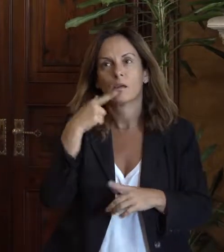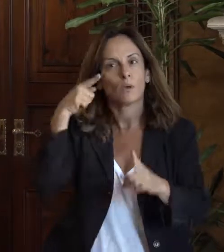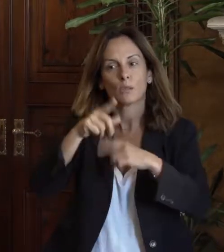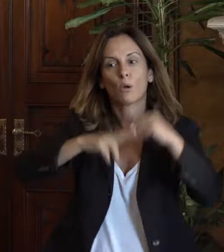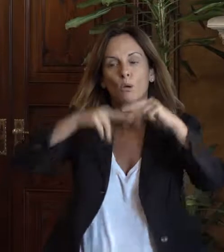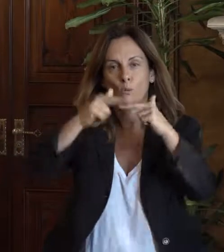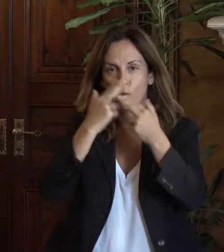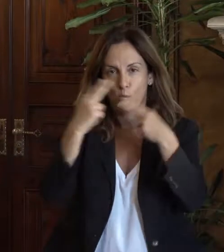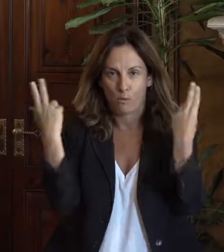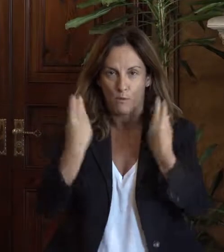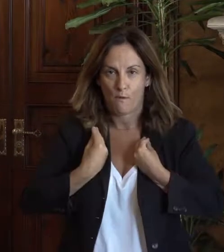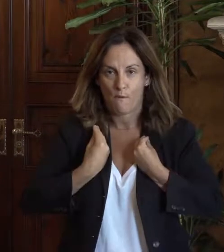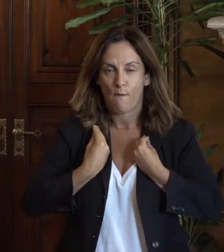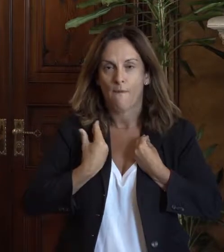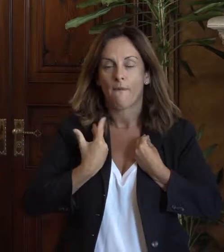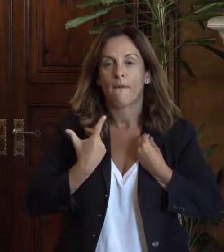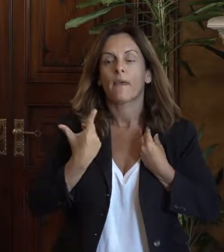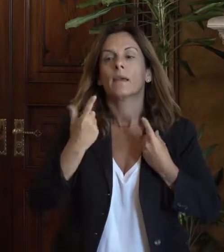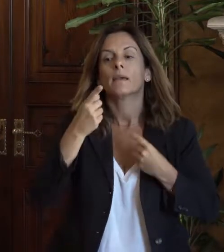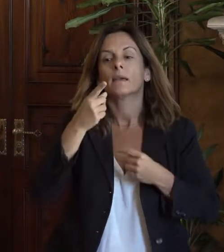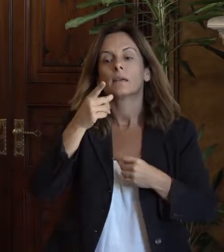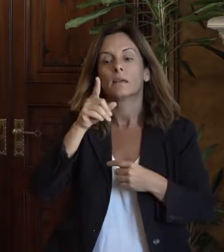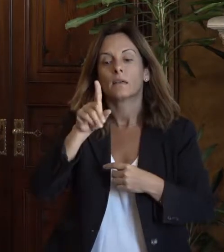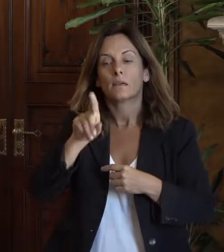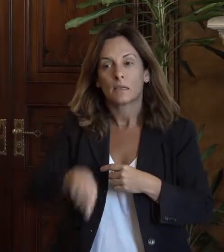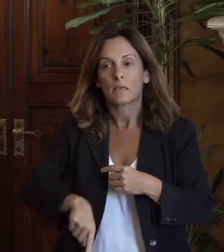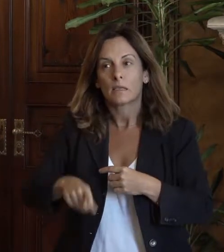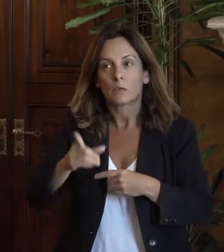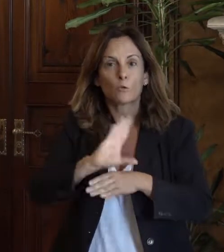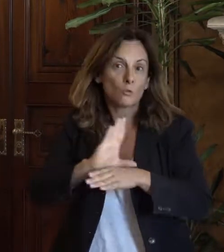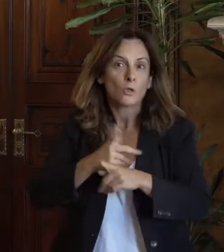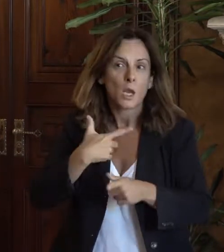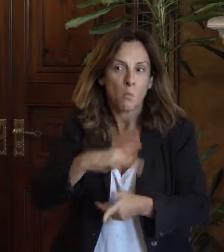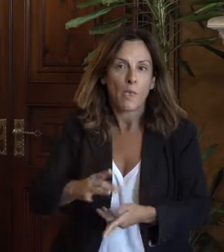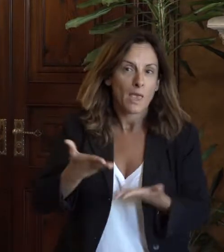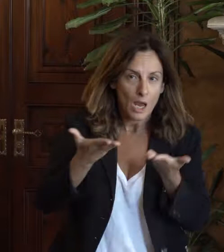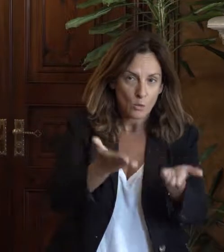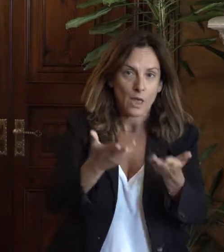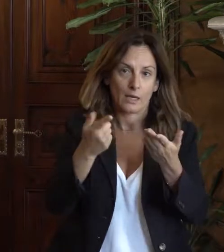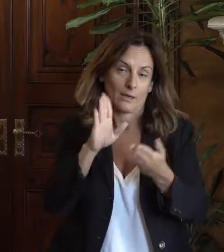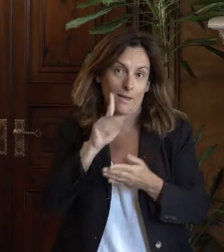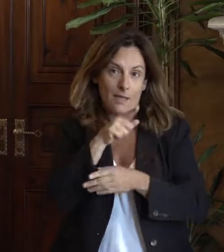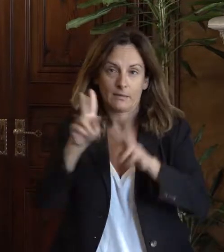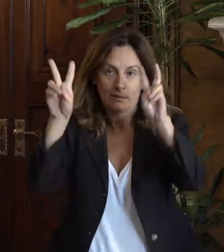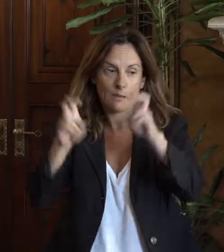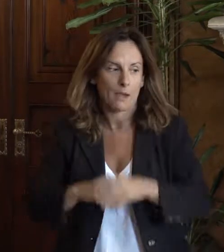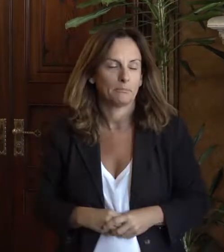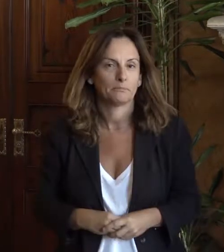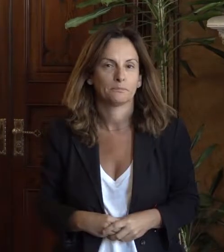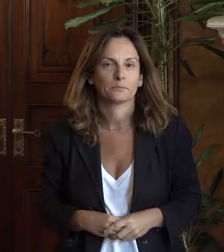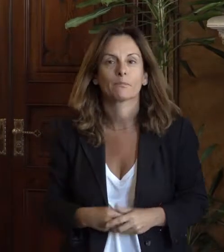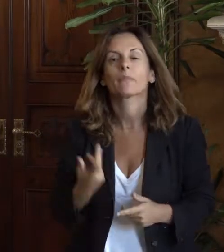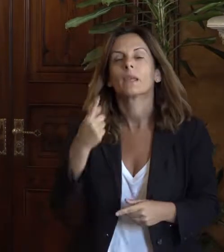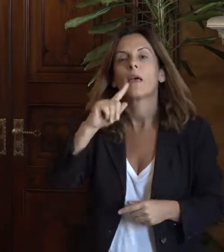Hi ha moltes polítiques per solventar el tema d'habitatge, però aquesta, la contribució que hi pugui fer el Consell de Mallorca en aquest sentit és molt important. Després